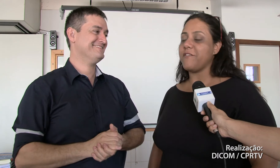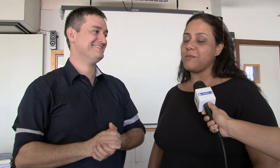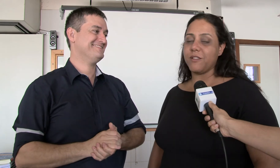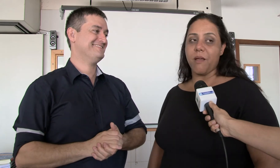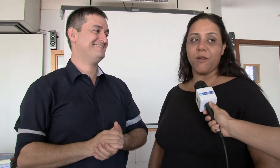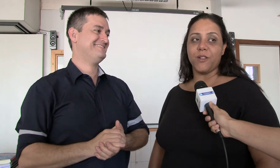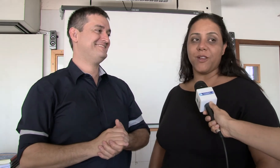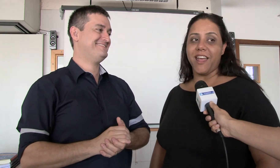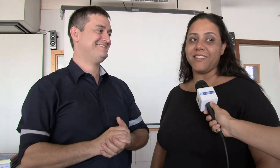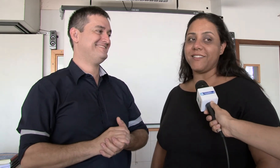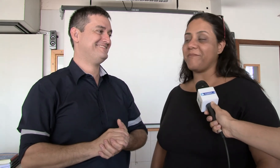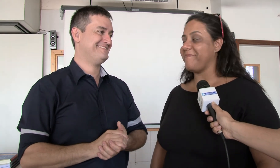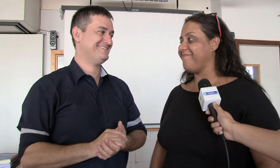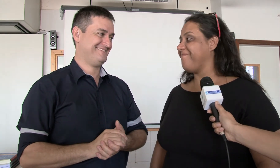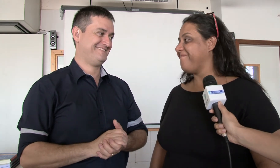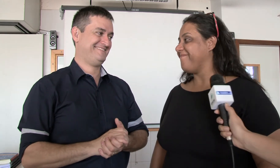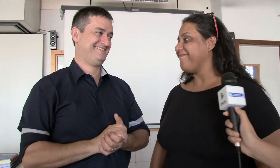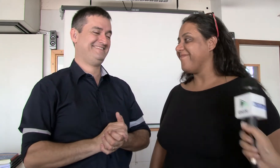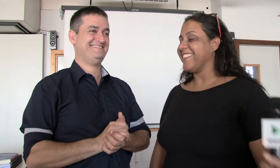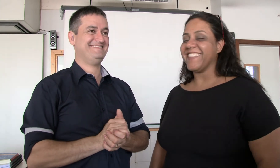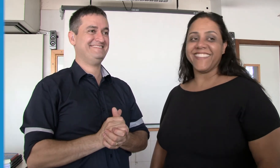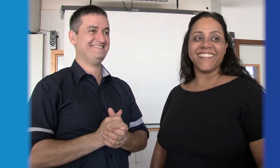vamos fazer e vamos lutar pelo